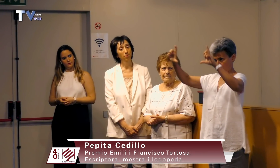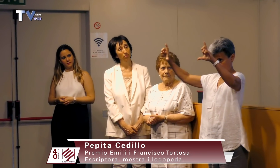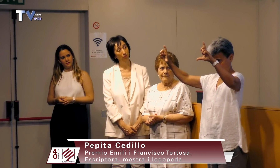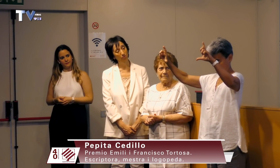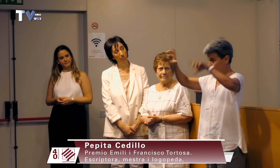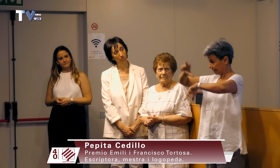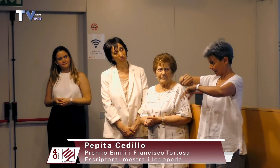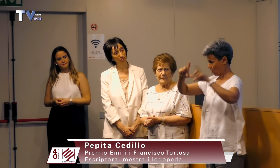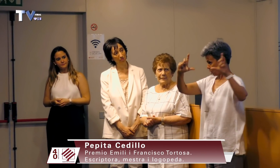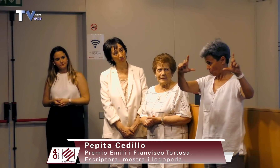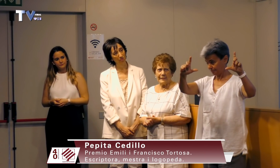que imagineu-vos un rellotge.